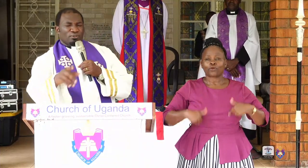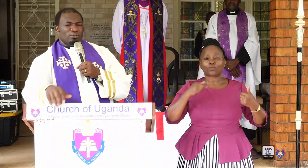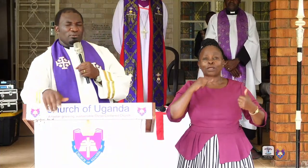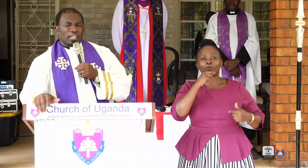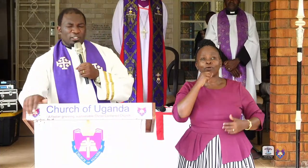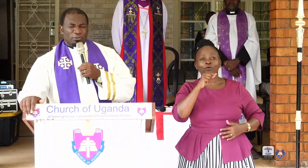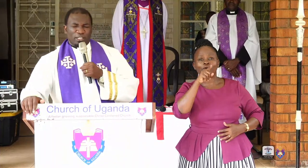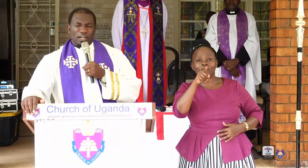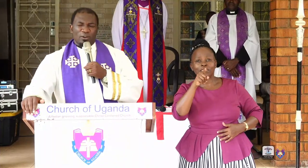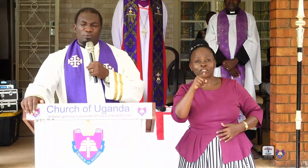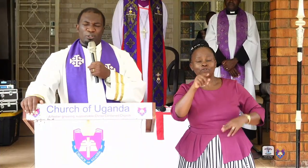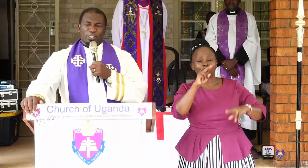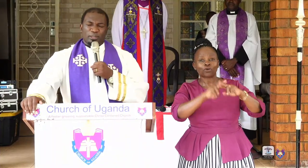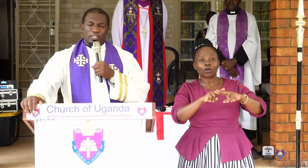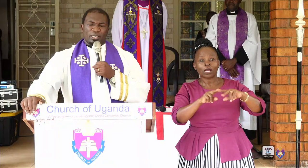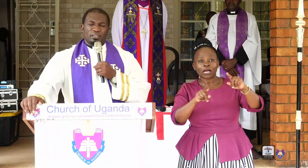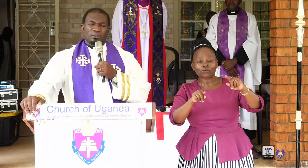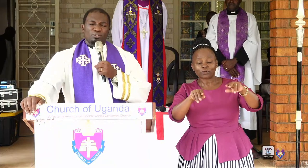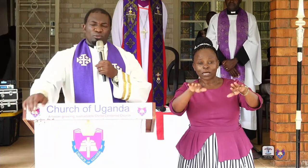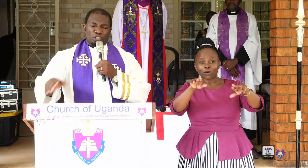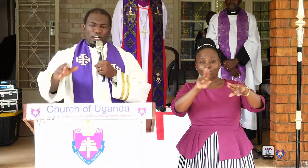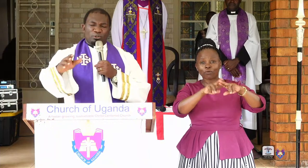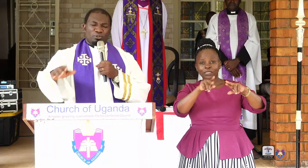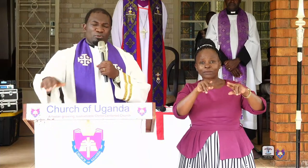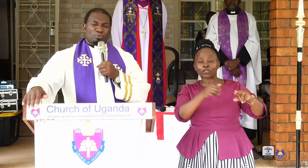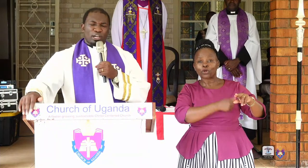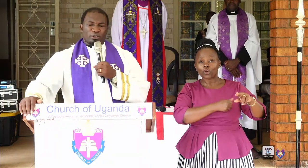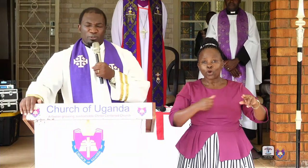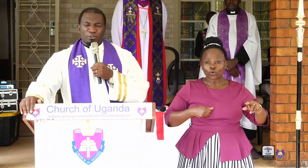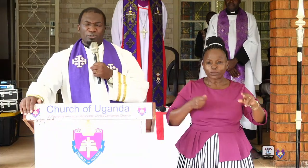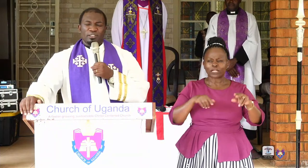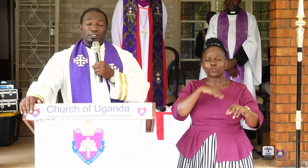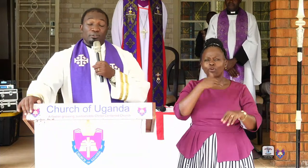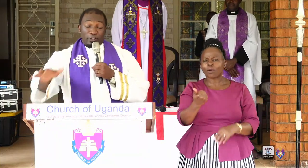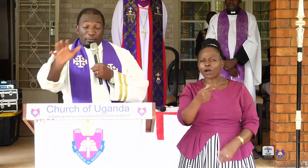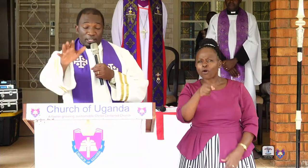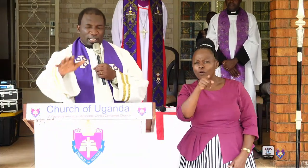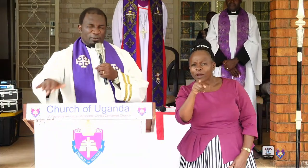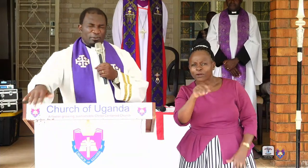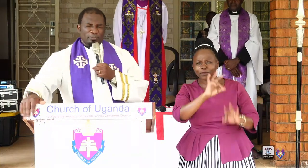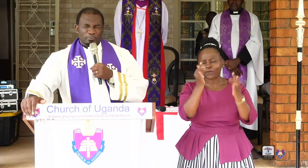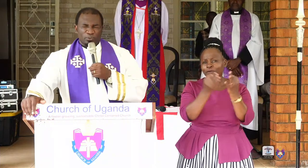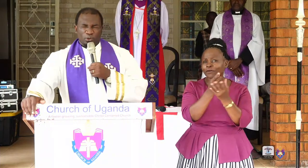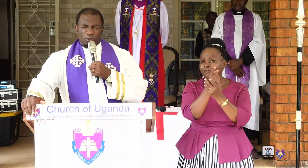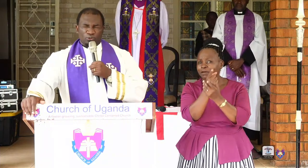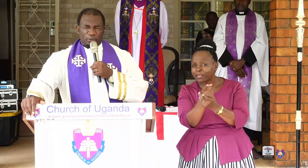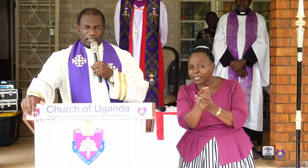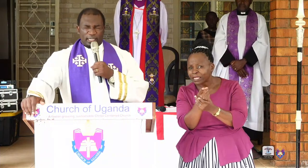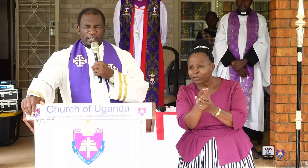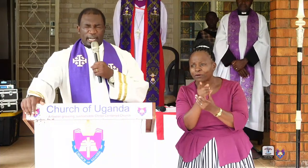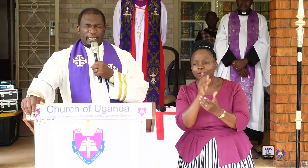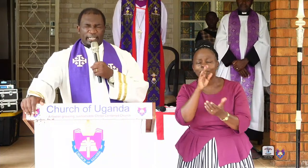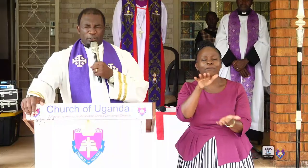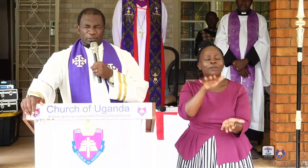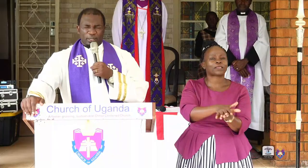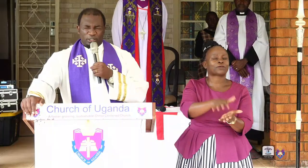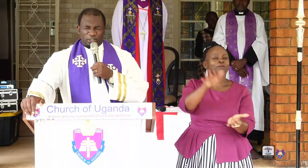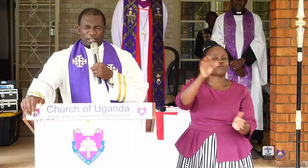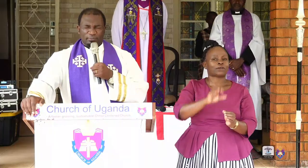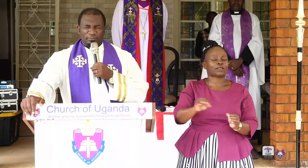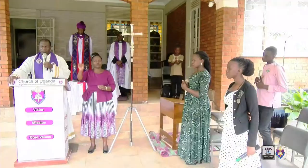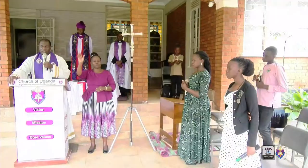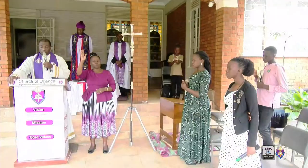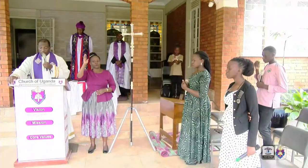oyo atudde awo mu ntebe ye, omukyalo oyo oba omwana oyo, famire eyo, ogulumire ayi Katonda